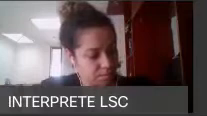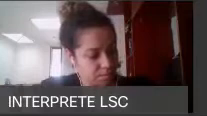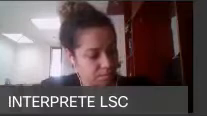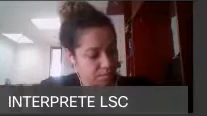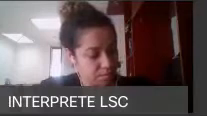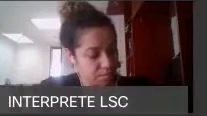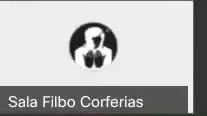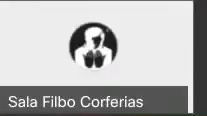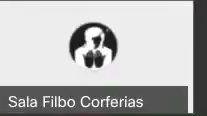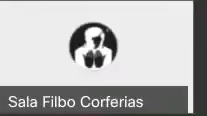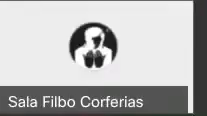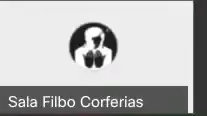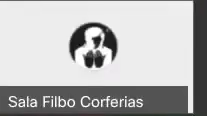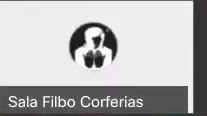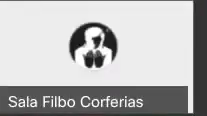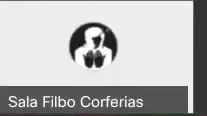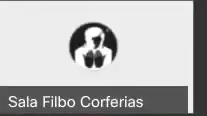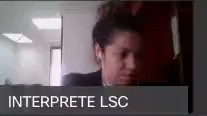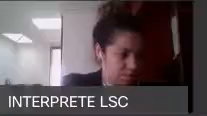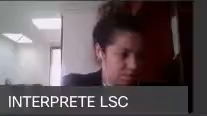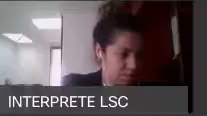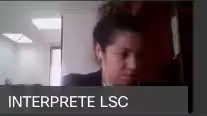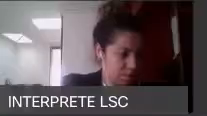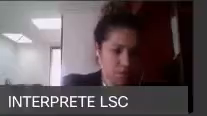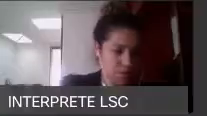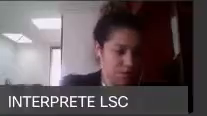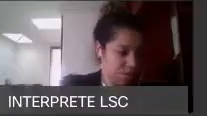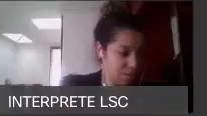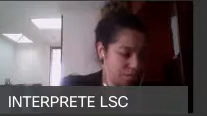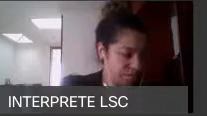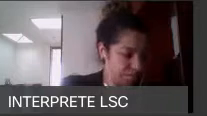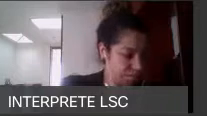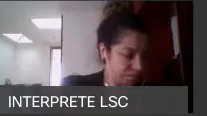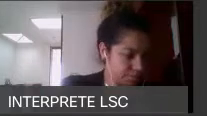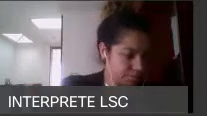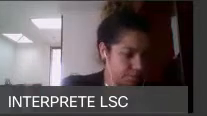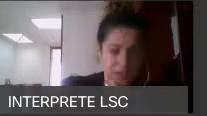Bueno, entonces ya esperemos, esperamos. Somos solo las cuatro, ¿no? Con Edith y ya, ¿verdad?